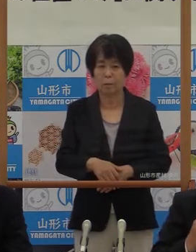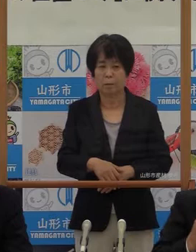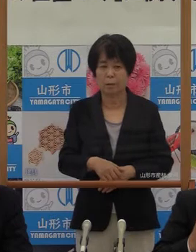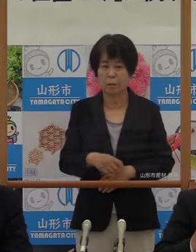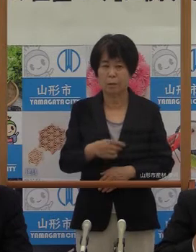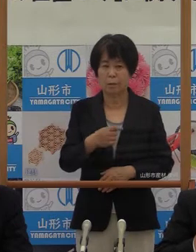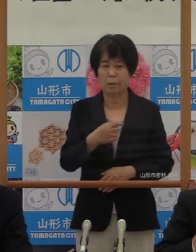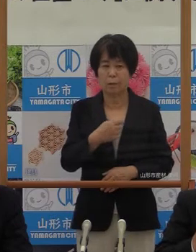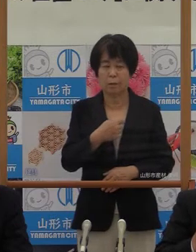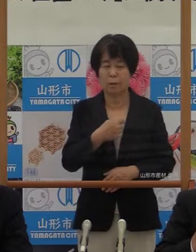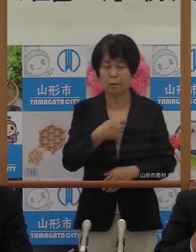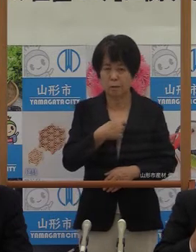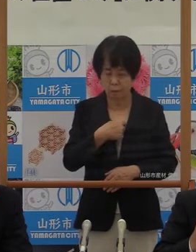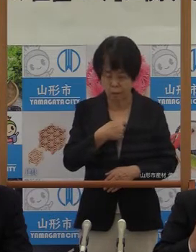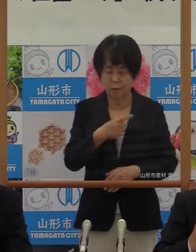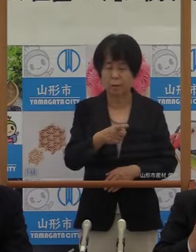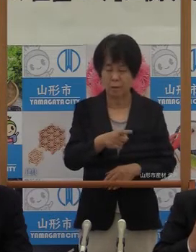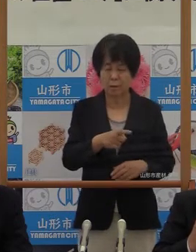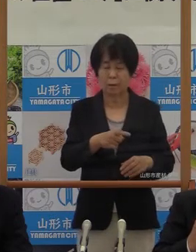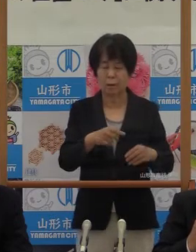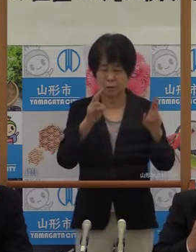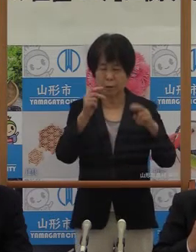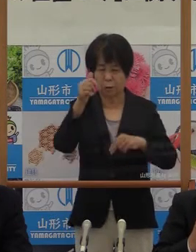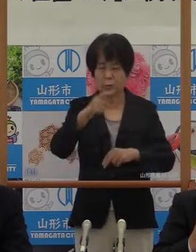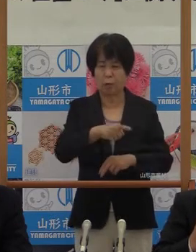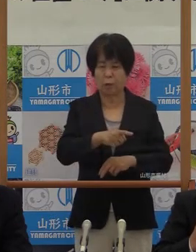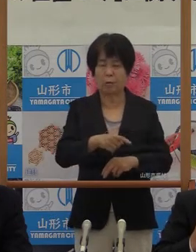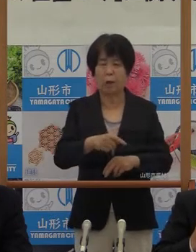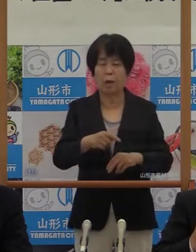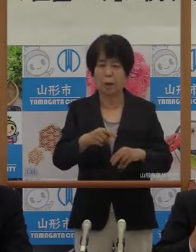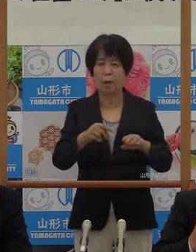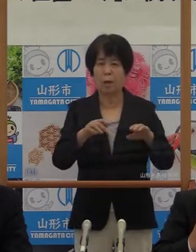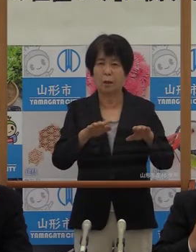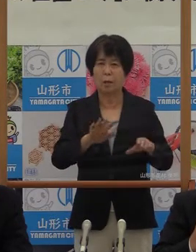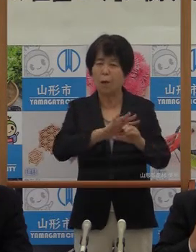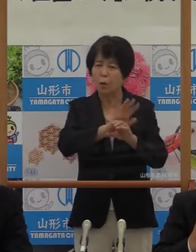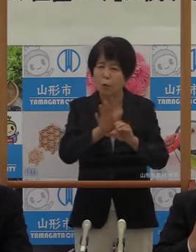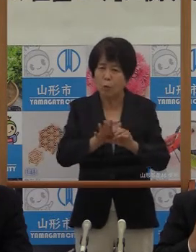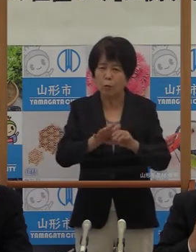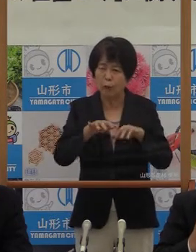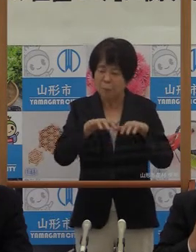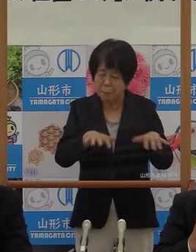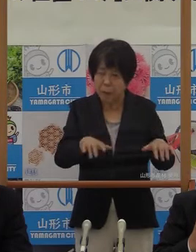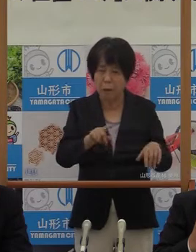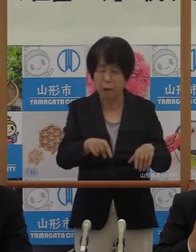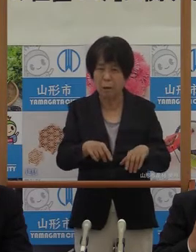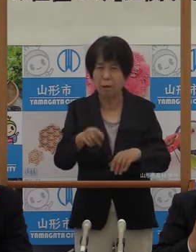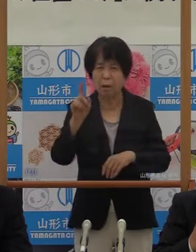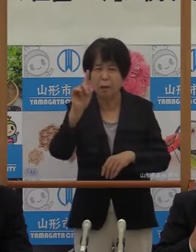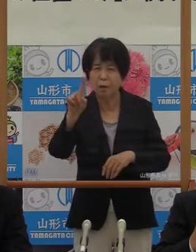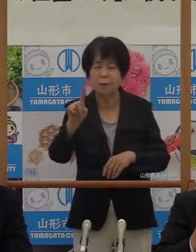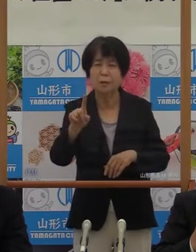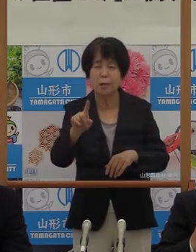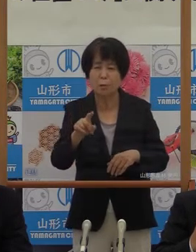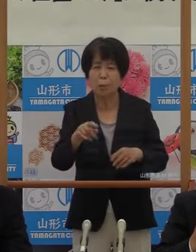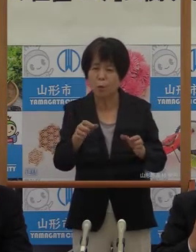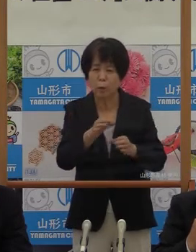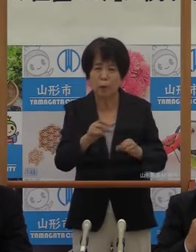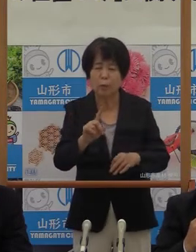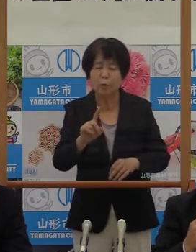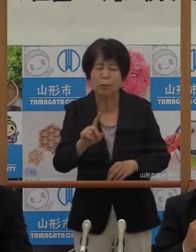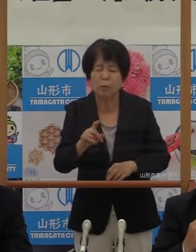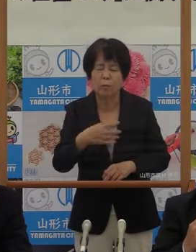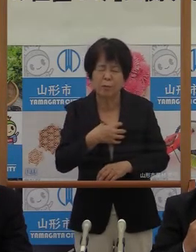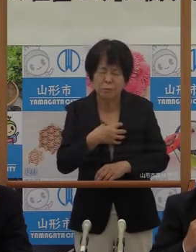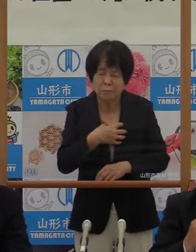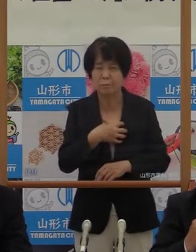私どもではコロナの真っただ中にあって明日も見えないというふうな経営を強いられてた日々でござい